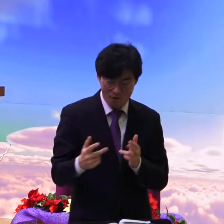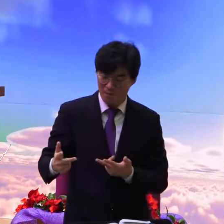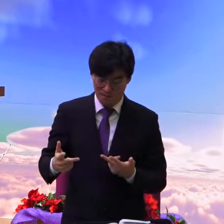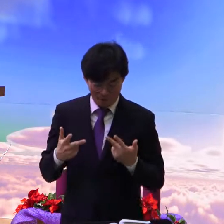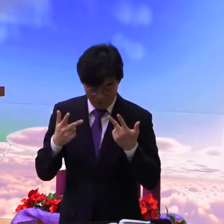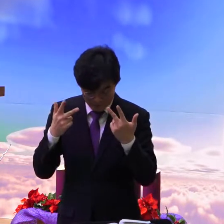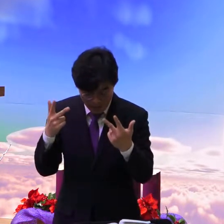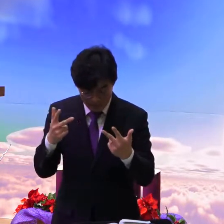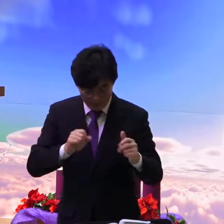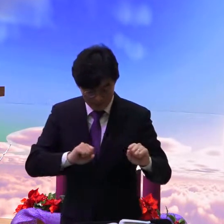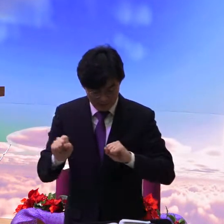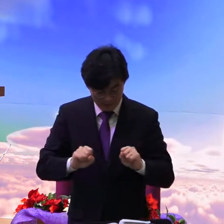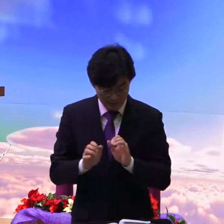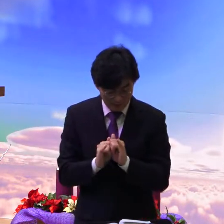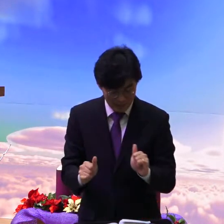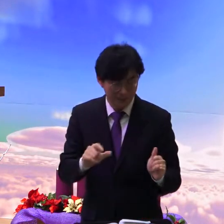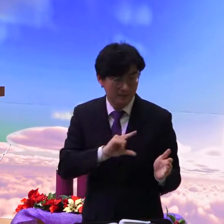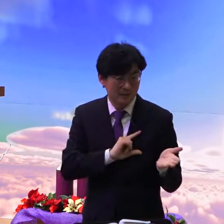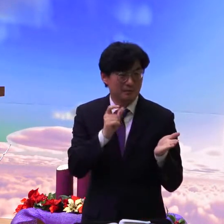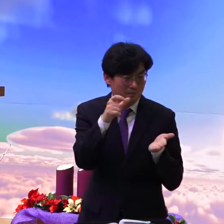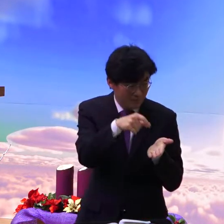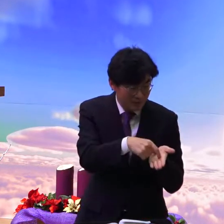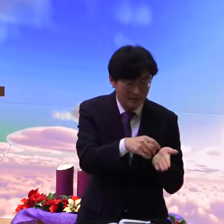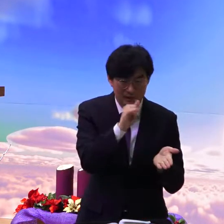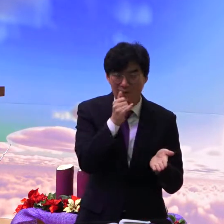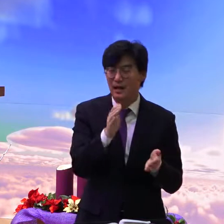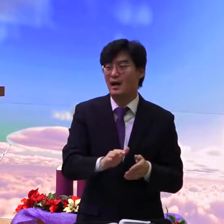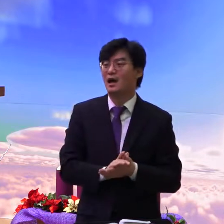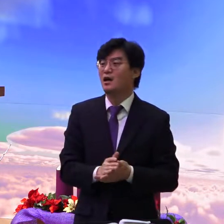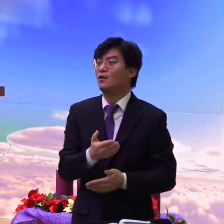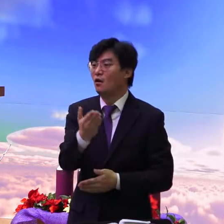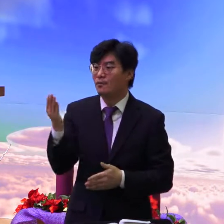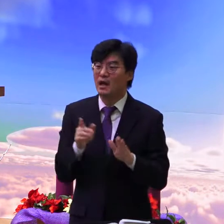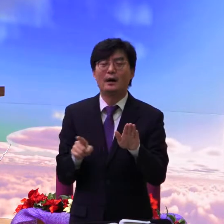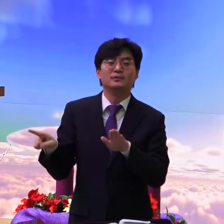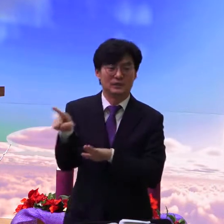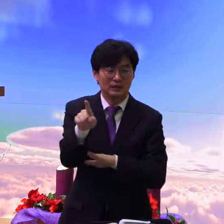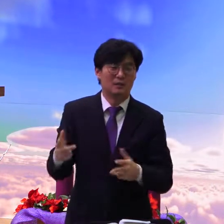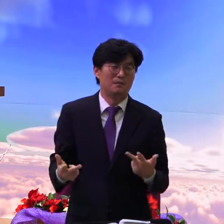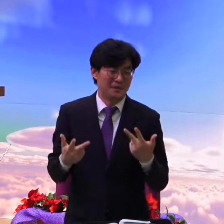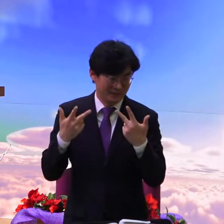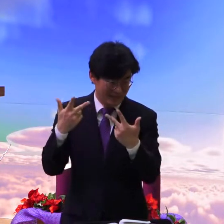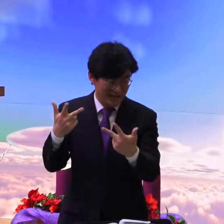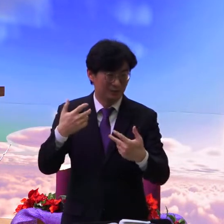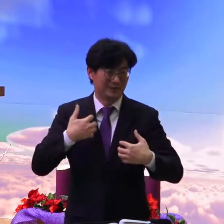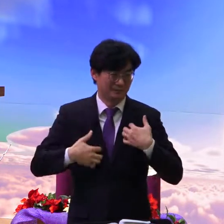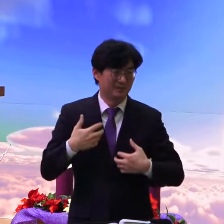앞서 나가서 헌신하고 섬겨주시는 여러분들 될 수 있기를 주님의 이름으로 축복합니다.